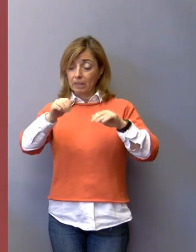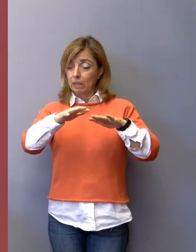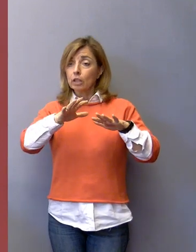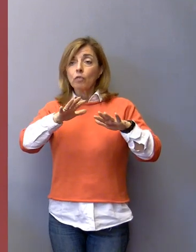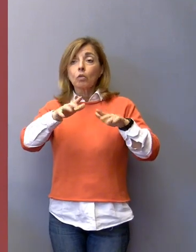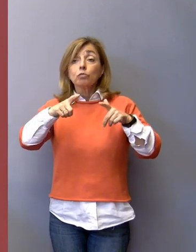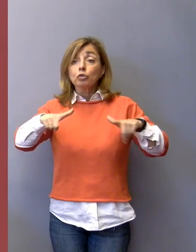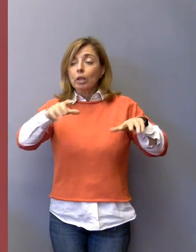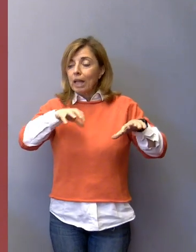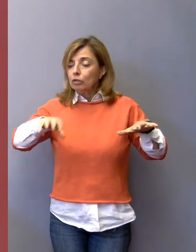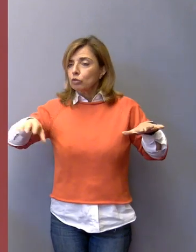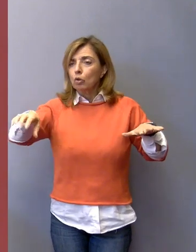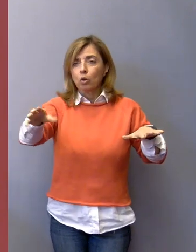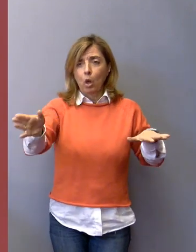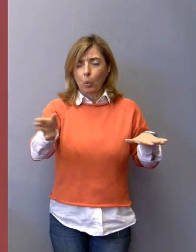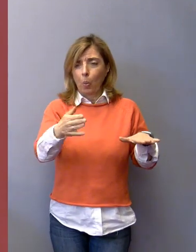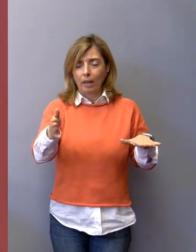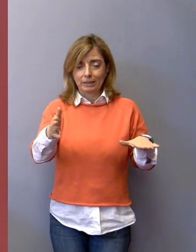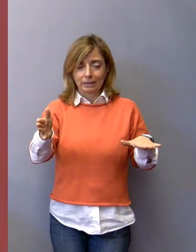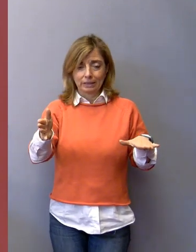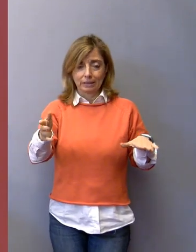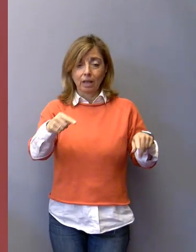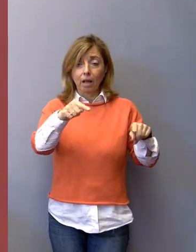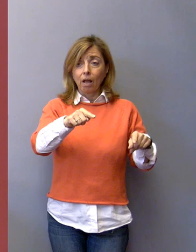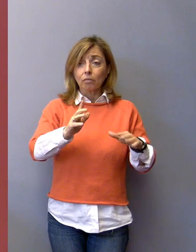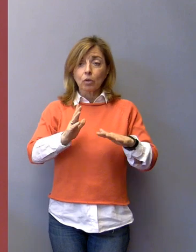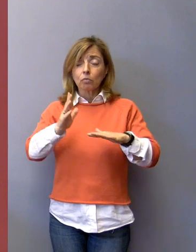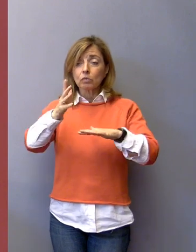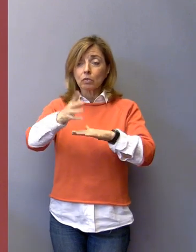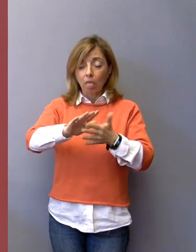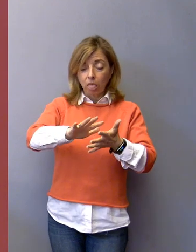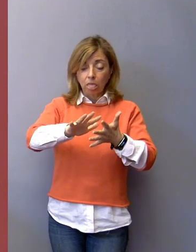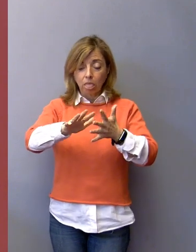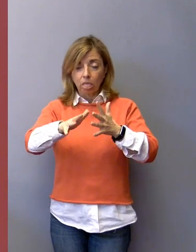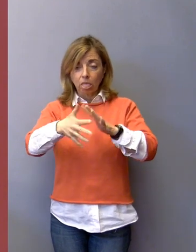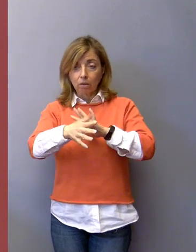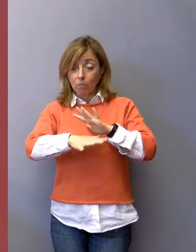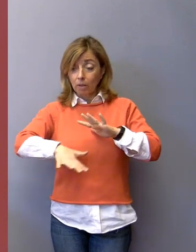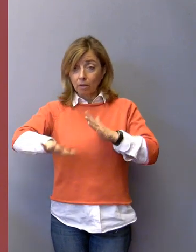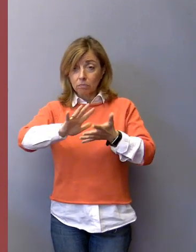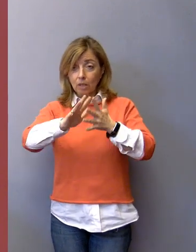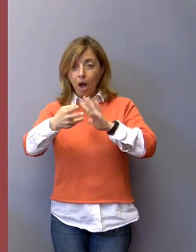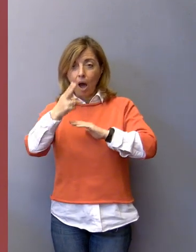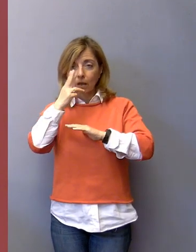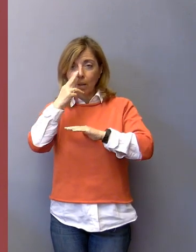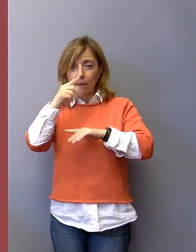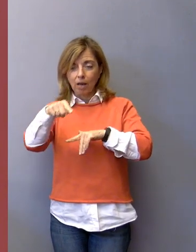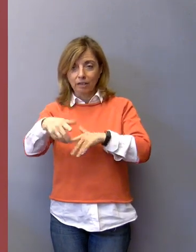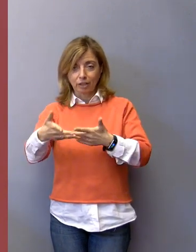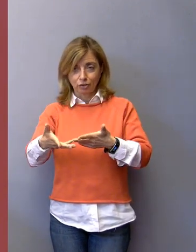noi così introduciamo una rapallizzazione del nostro territorio e quando tra dieci anni